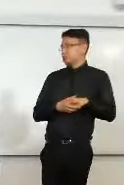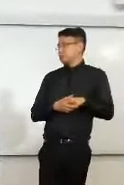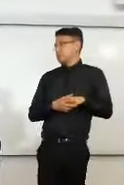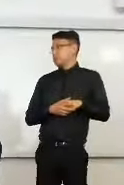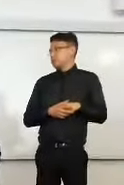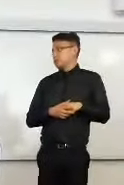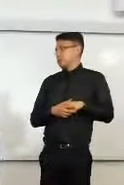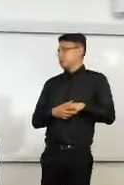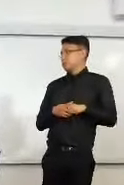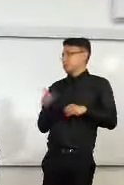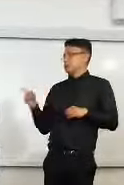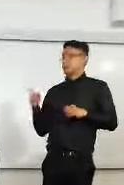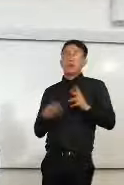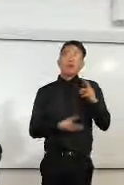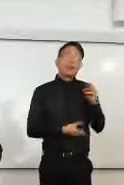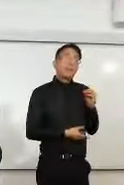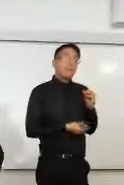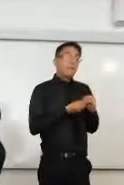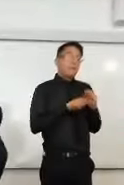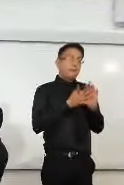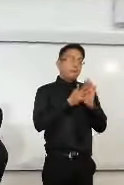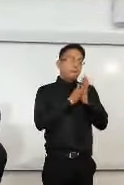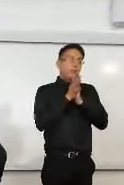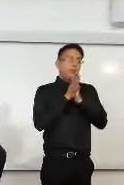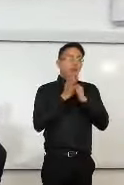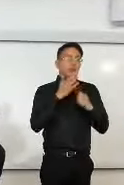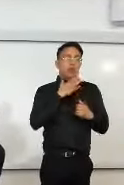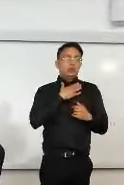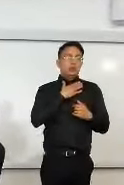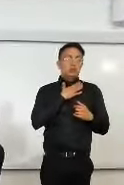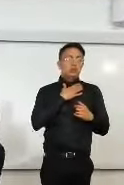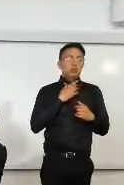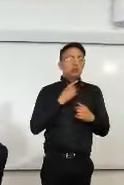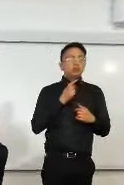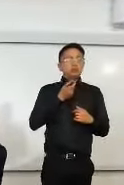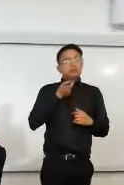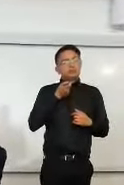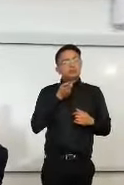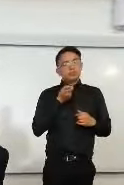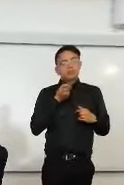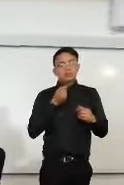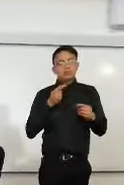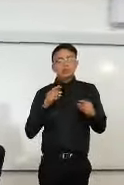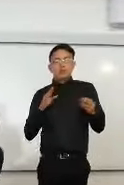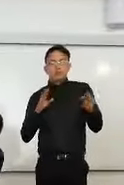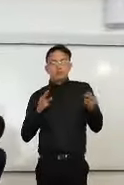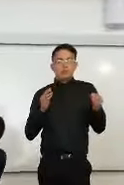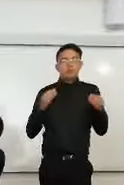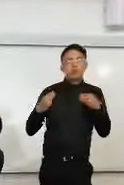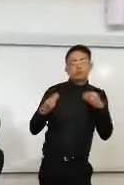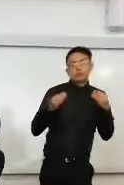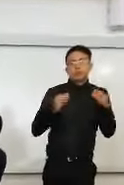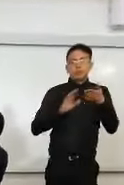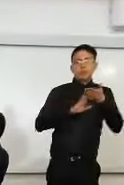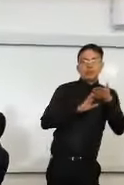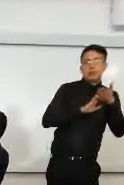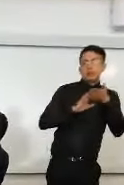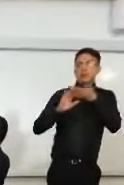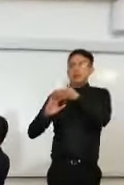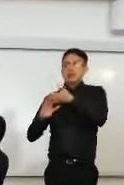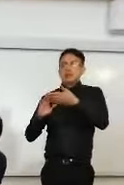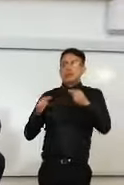Quiero complementar algo y es... Yo soy un poquito conciliador. Espero que... Y es